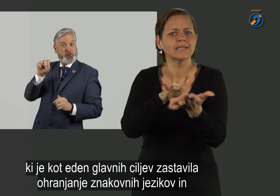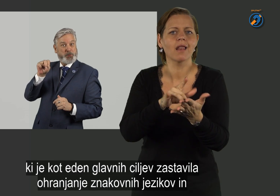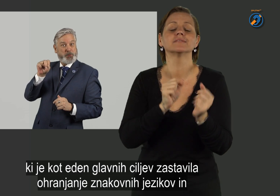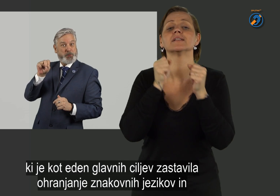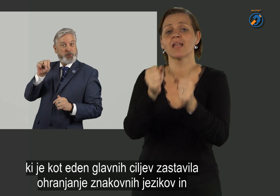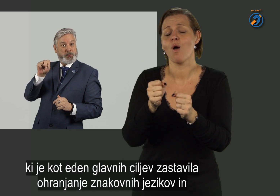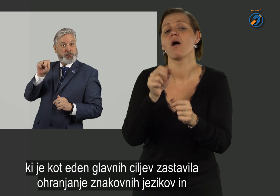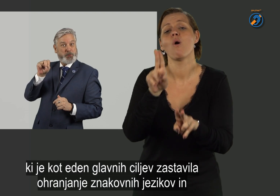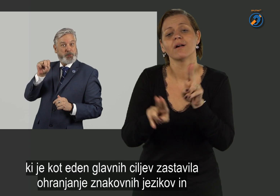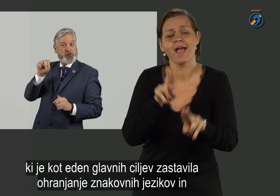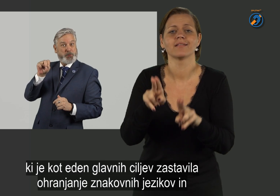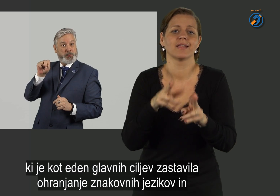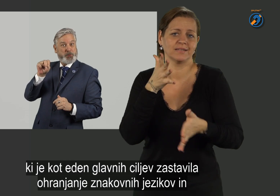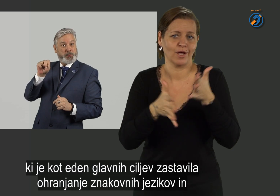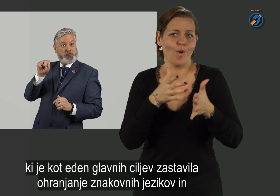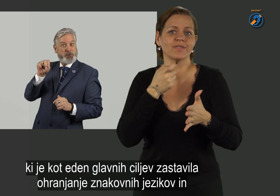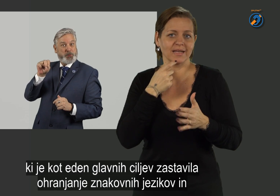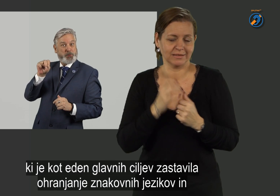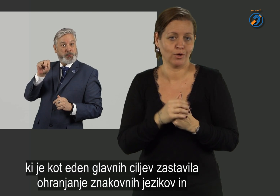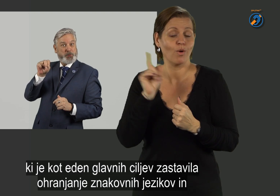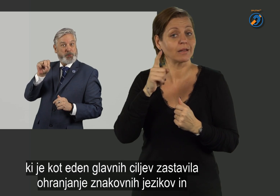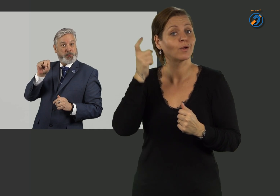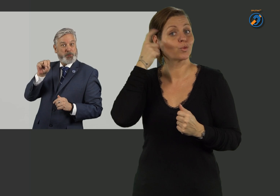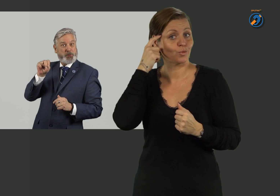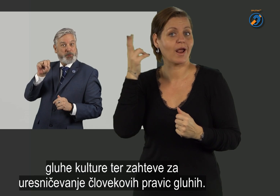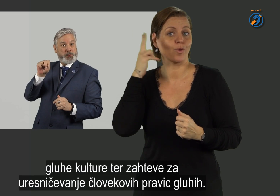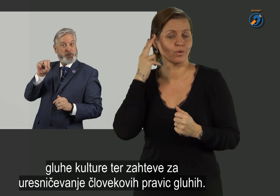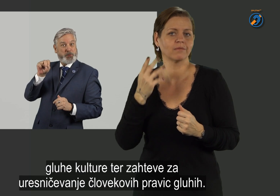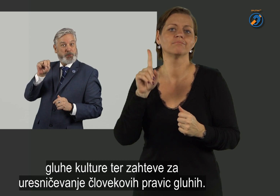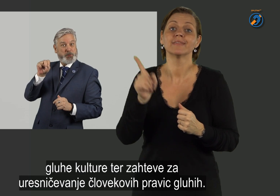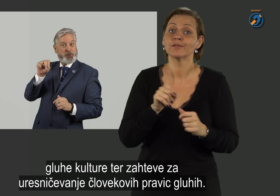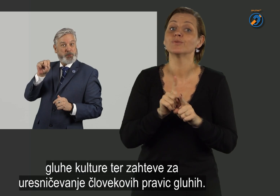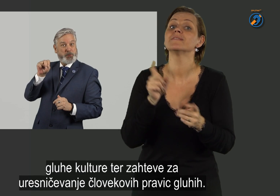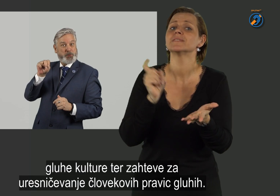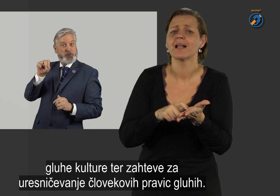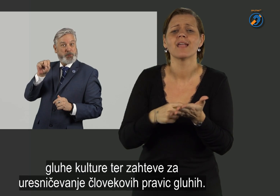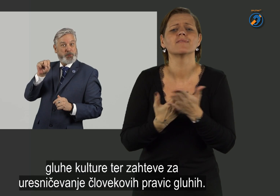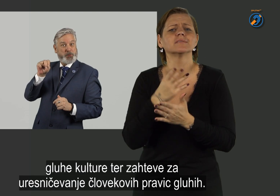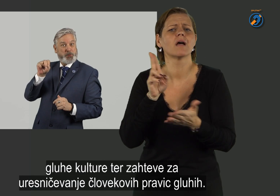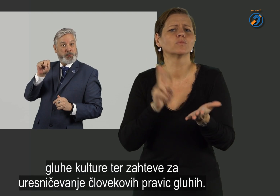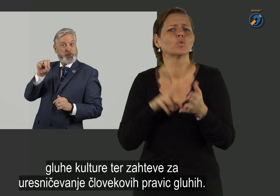ohranjanje znakovnih jezikov in gluhe kulture ter zahteve za uresničevanje človekovih pravic